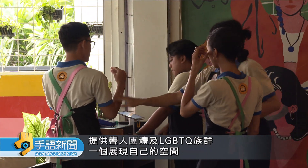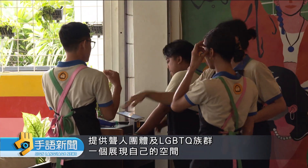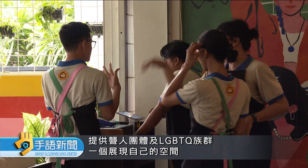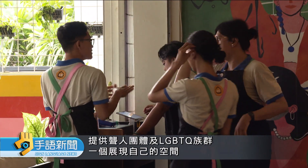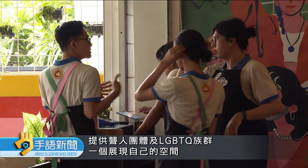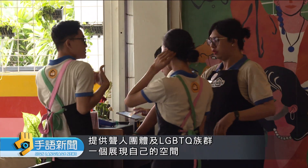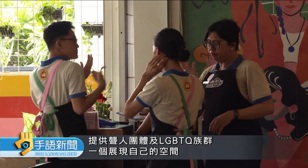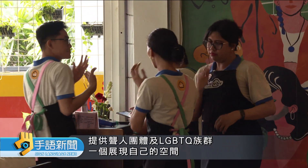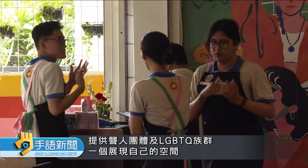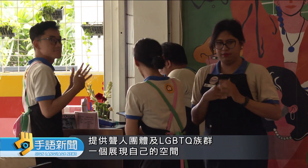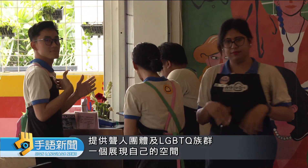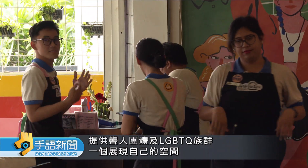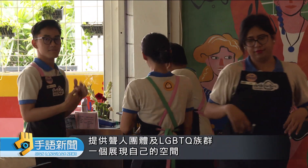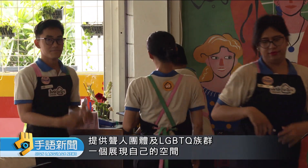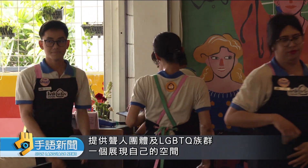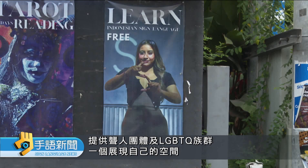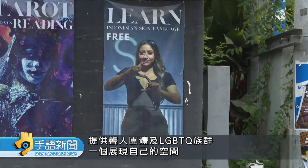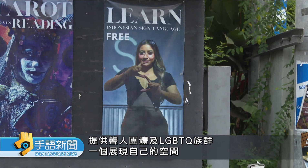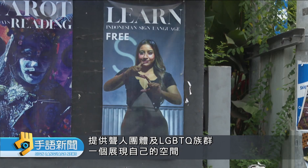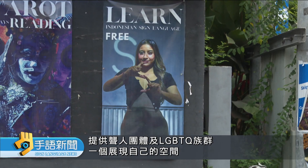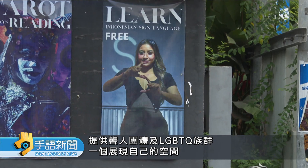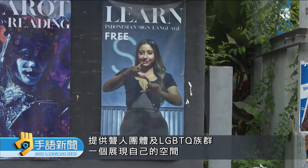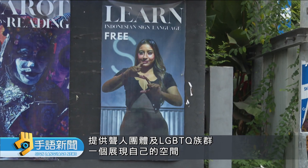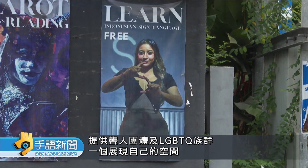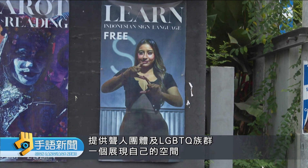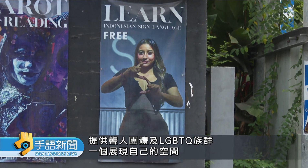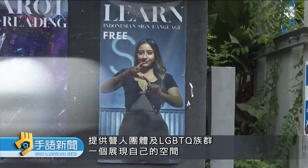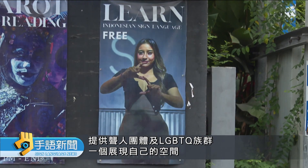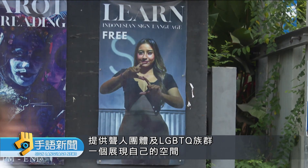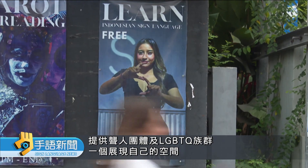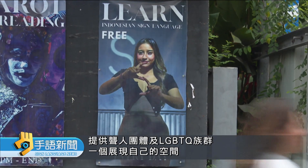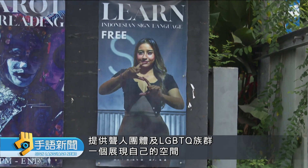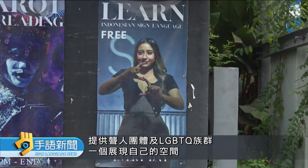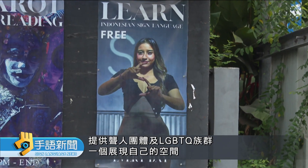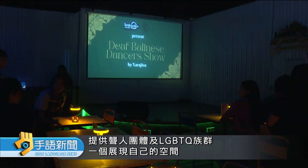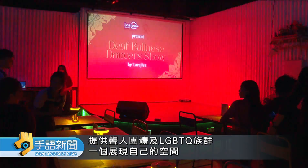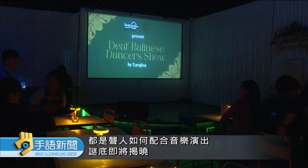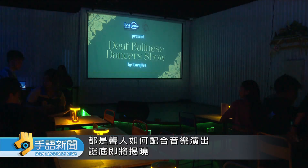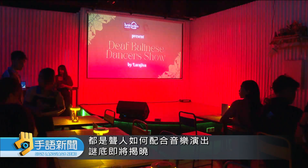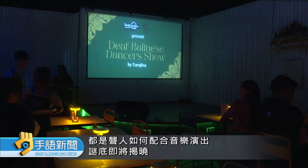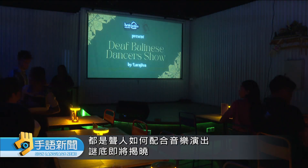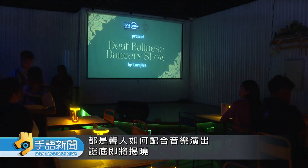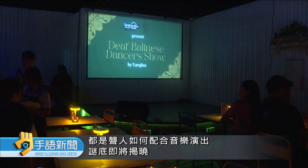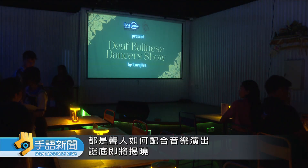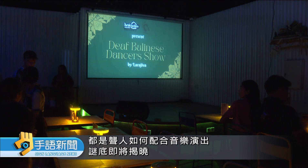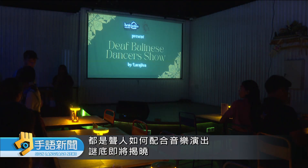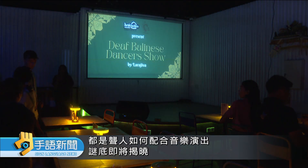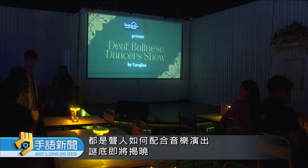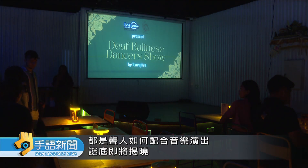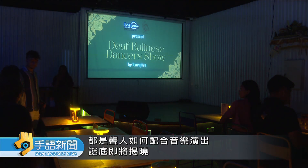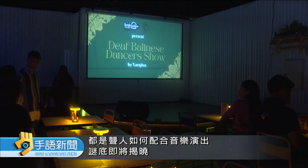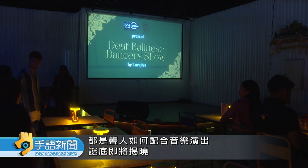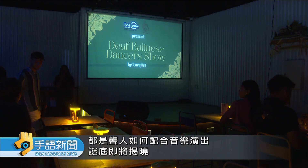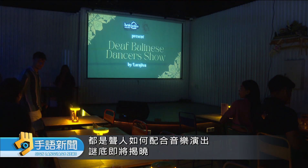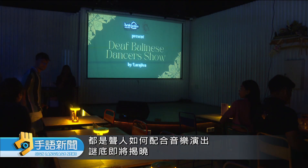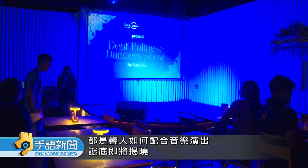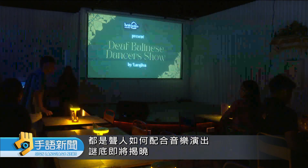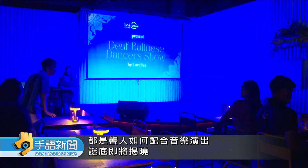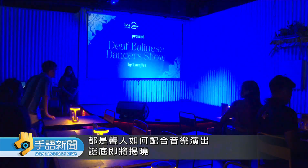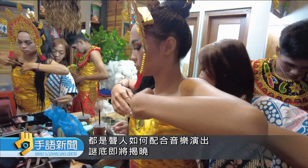人团体及 LGBTQ 族群一个展现自己的空间。都是聋人如何配合音乐演